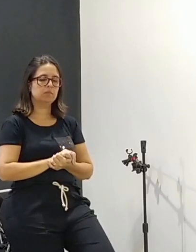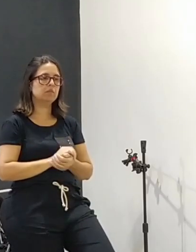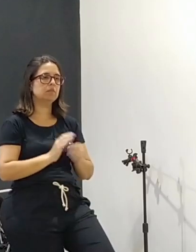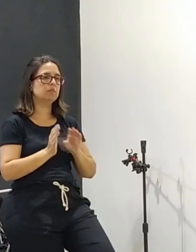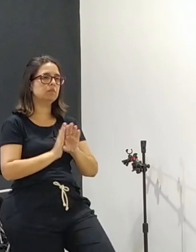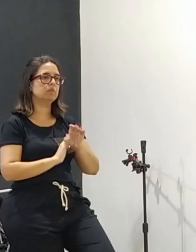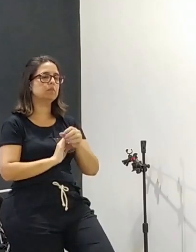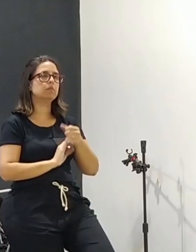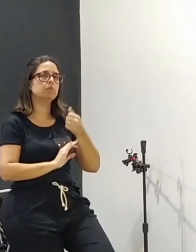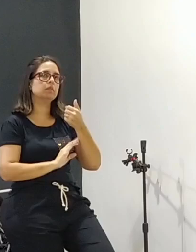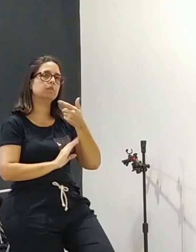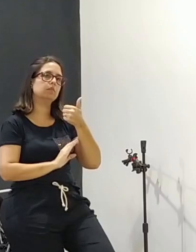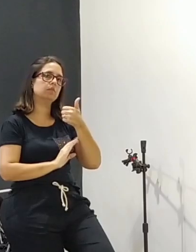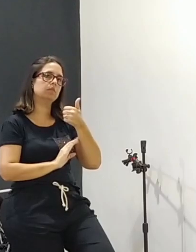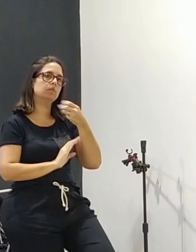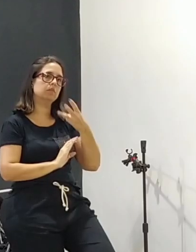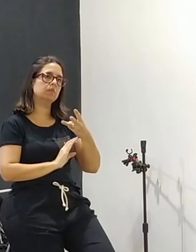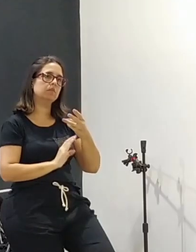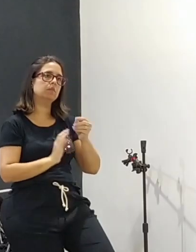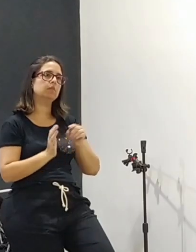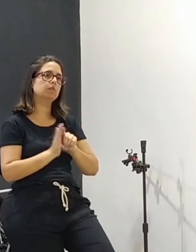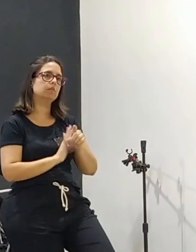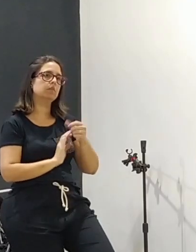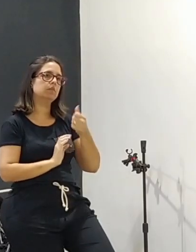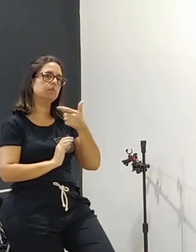Mateus 13, 22.